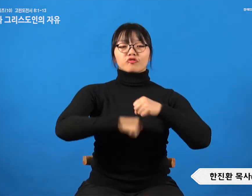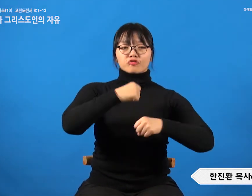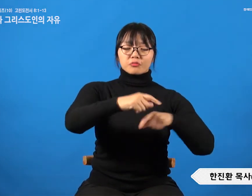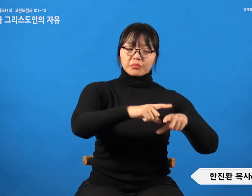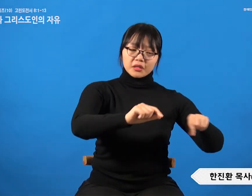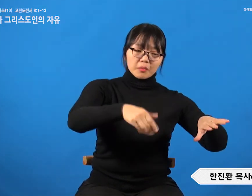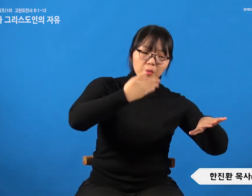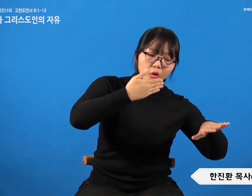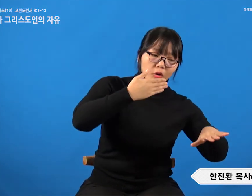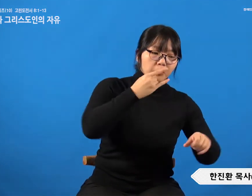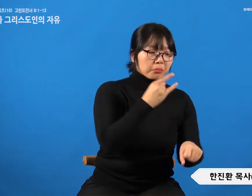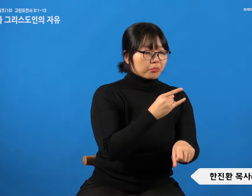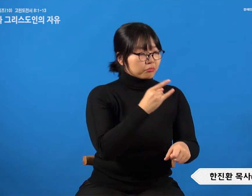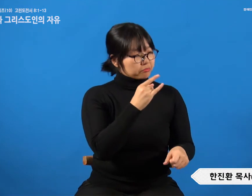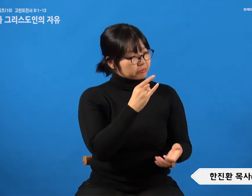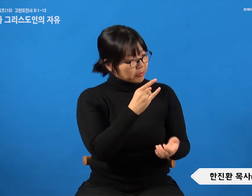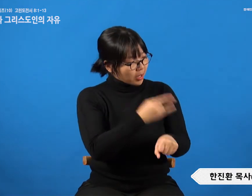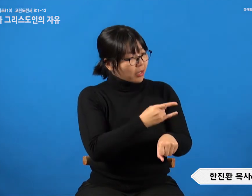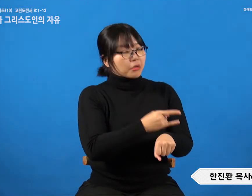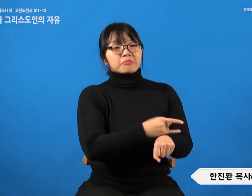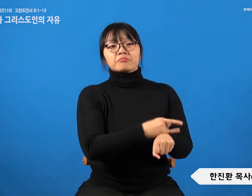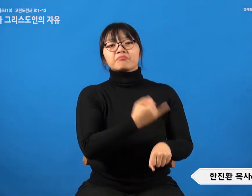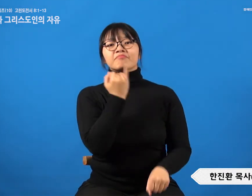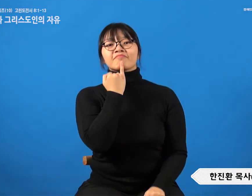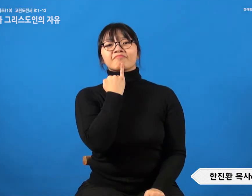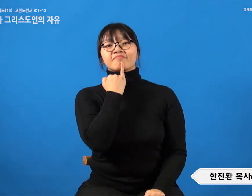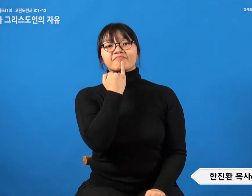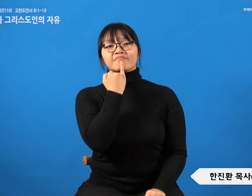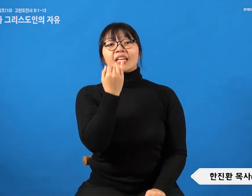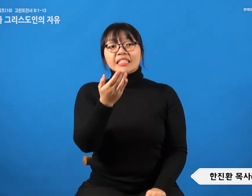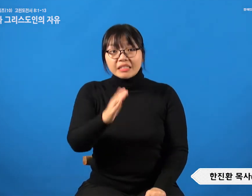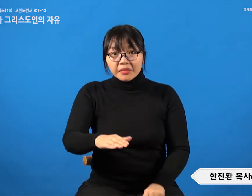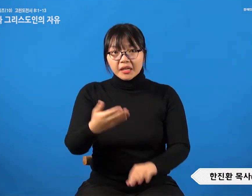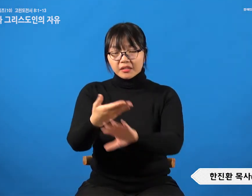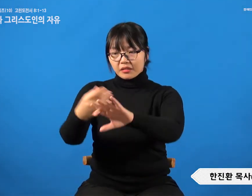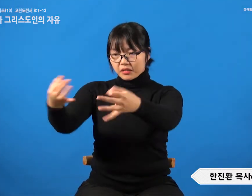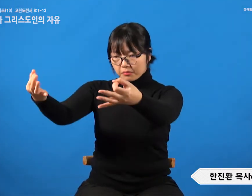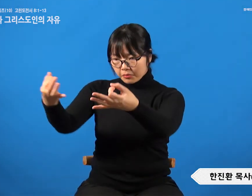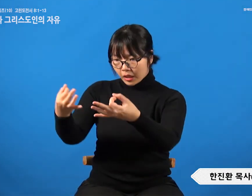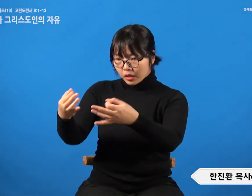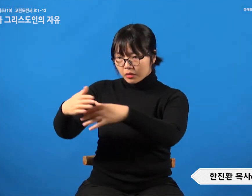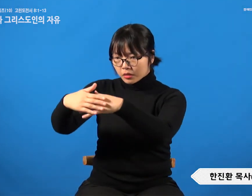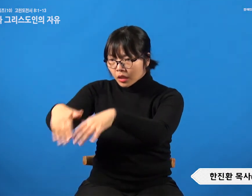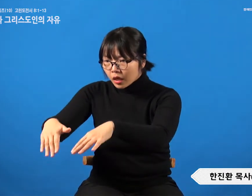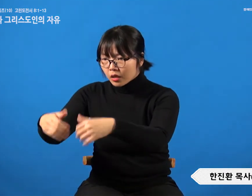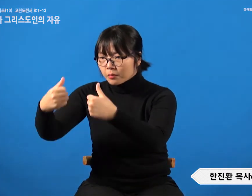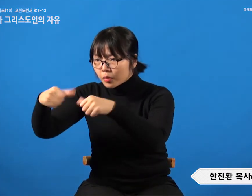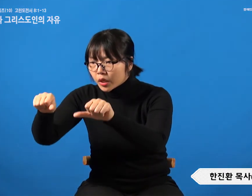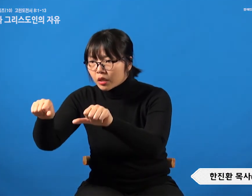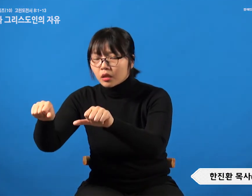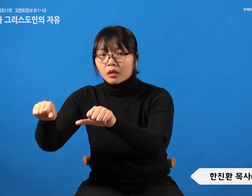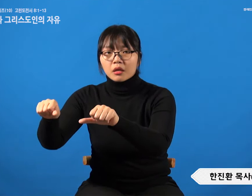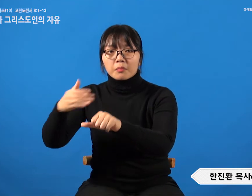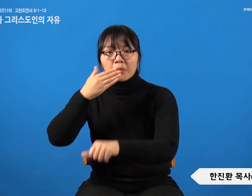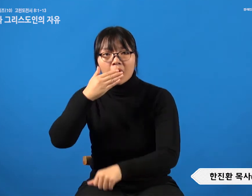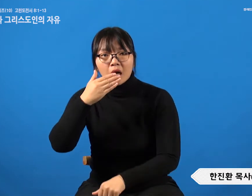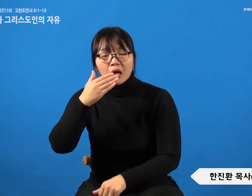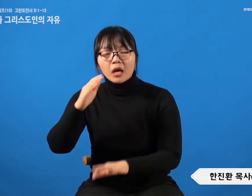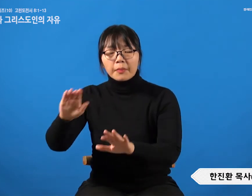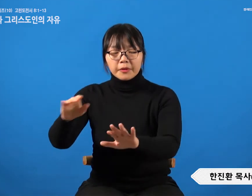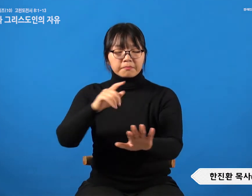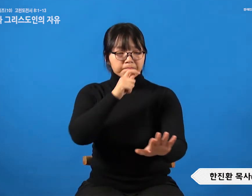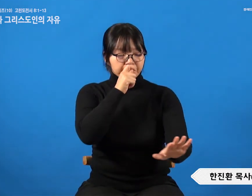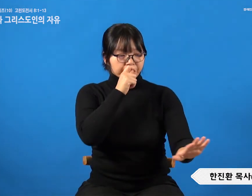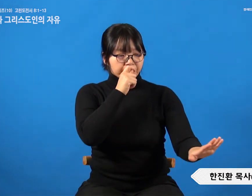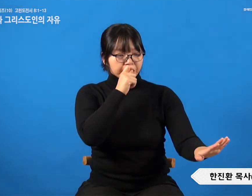넘어지게 만든다면 그러면 그 자유를 때로는 유보할 수도 있어야 된다는 말씀입니다. 그것이